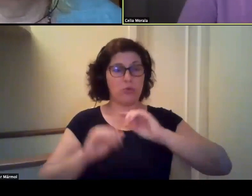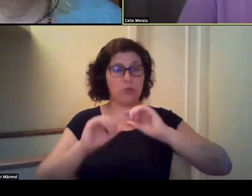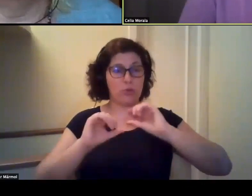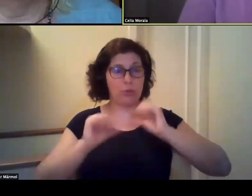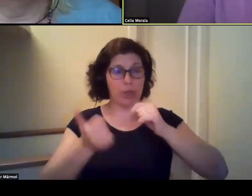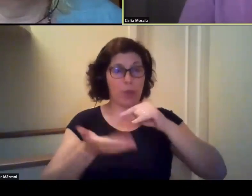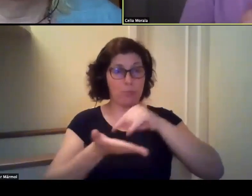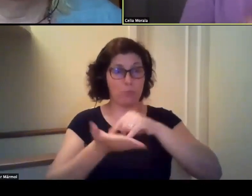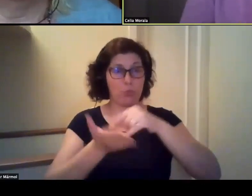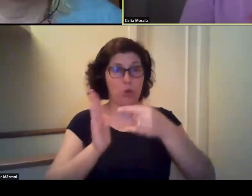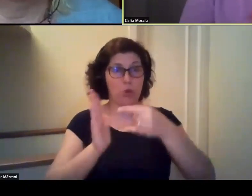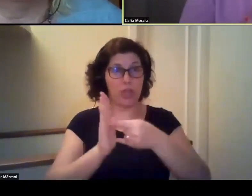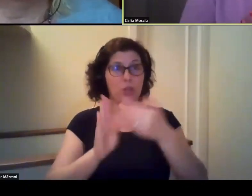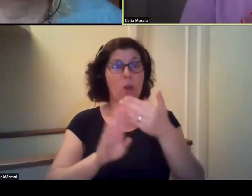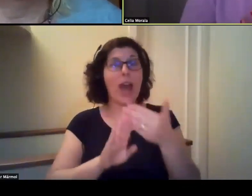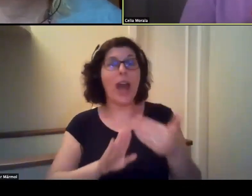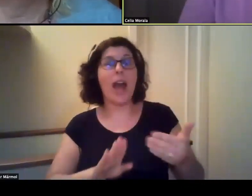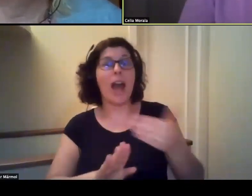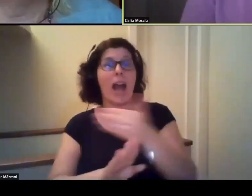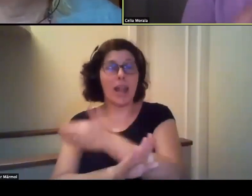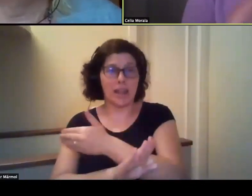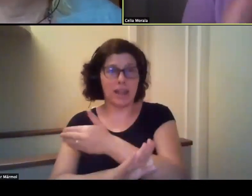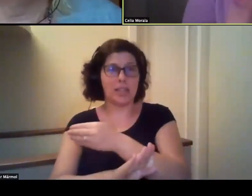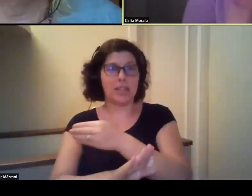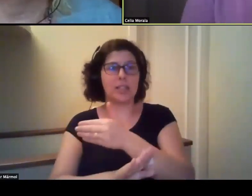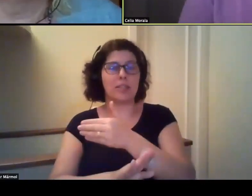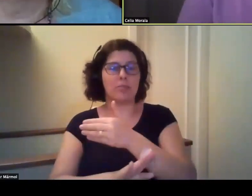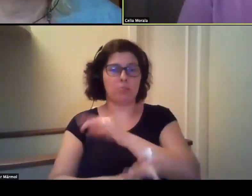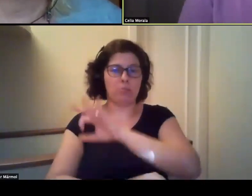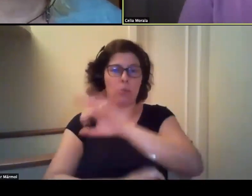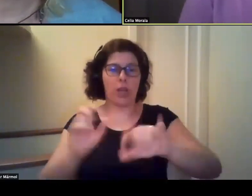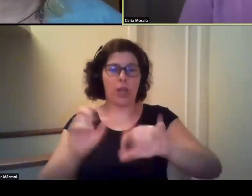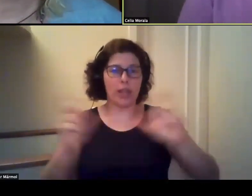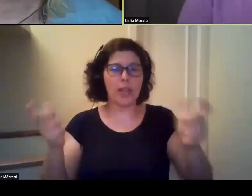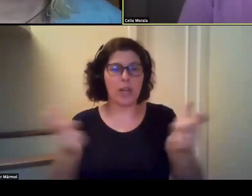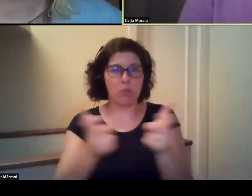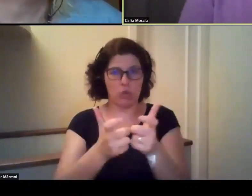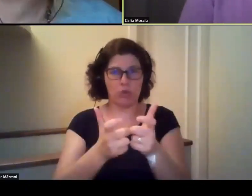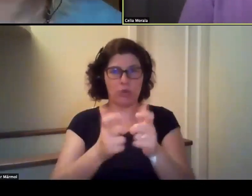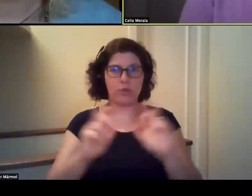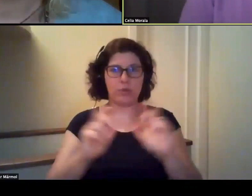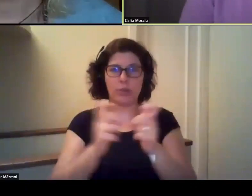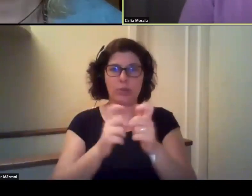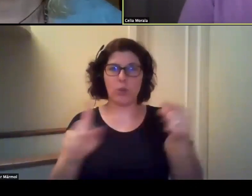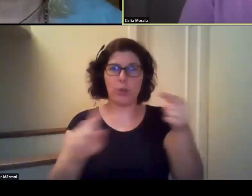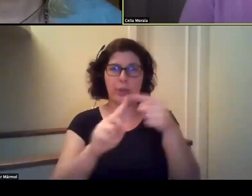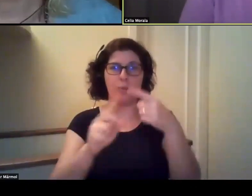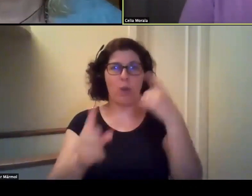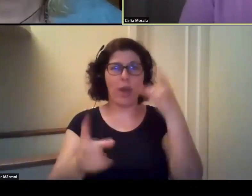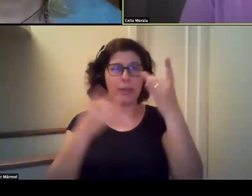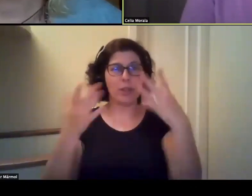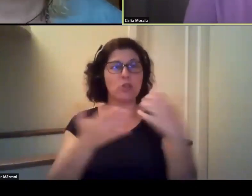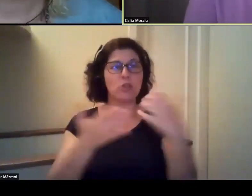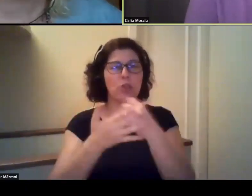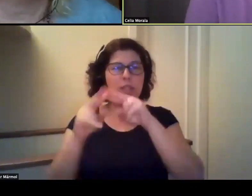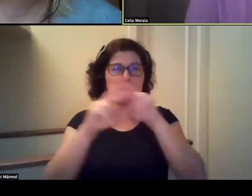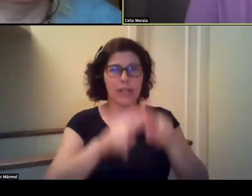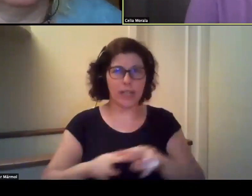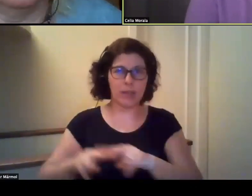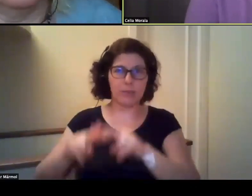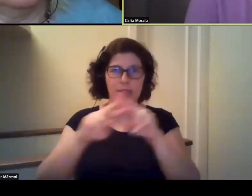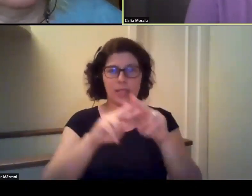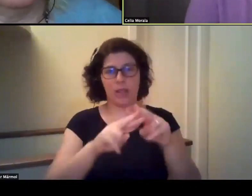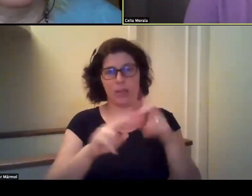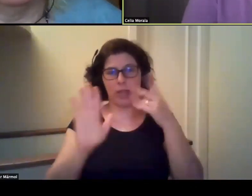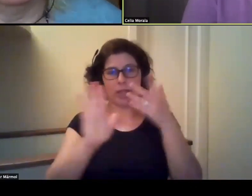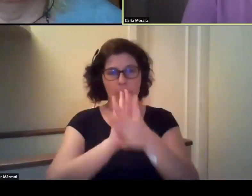centros, realizamos una pequeña reunión donde poder volver a revisar todas las actividades, explicar cuáles son las que se van a llevar en